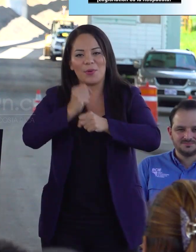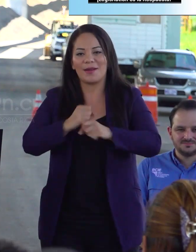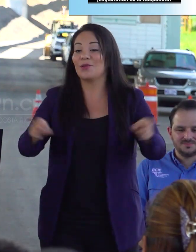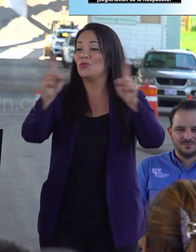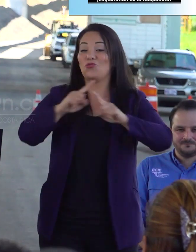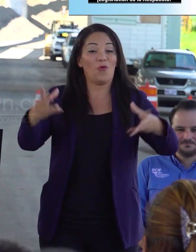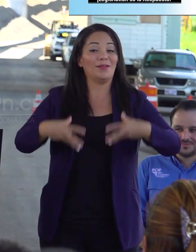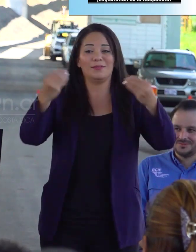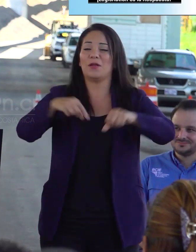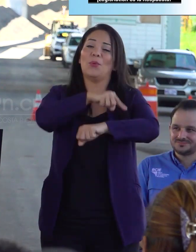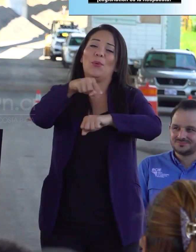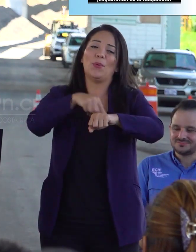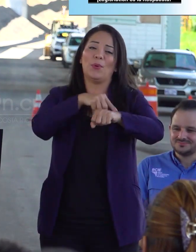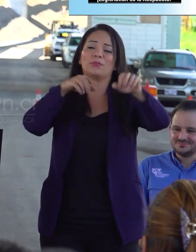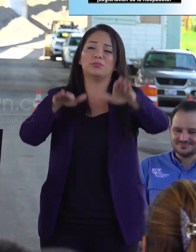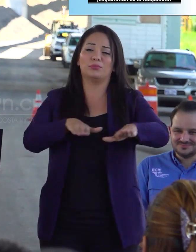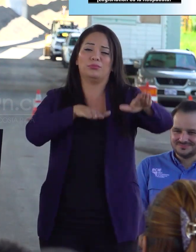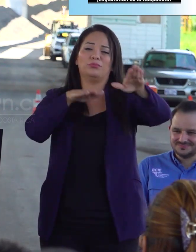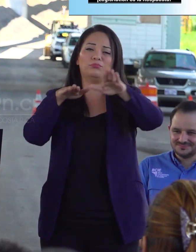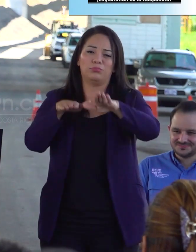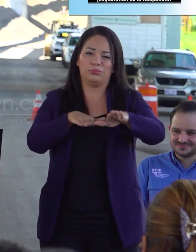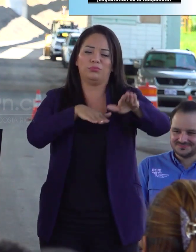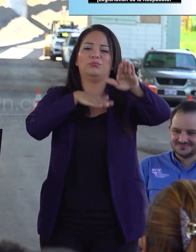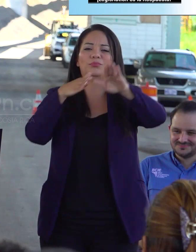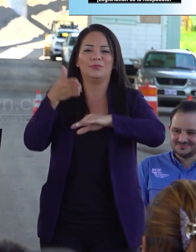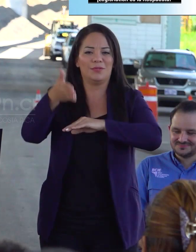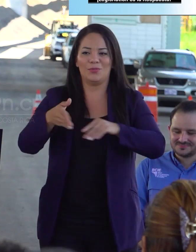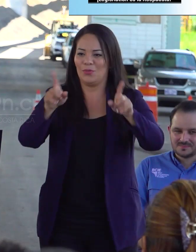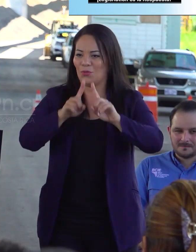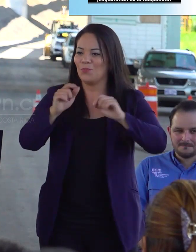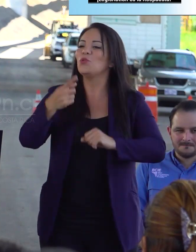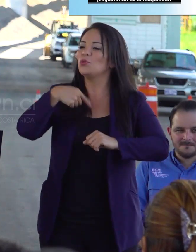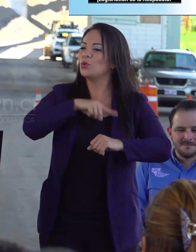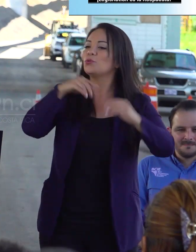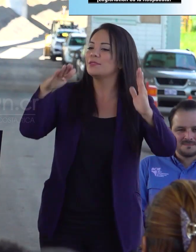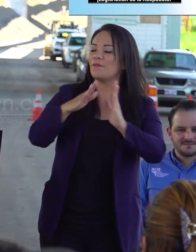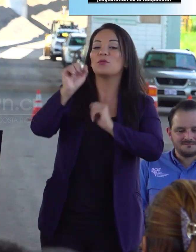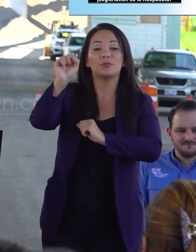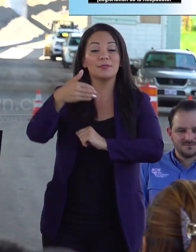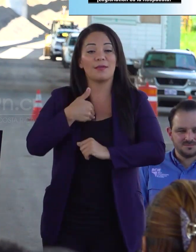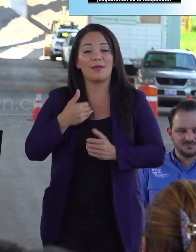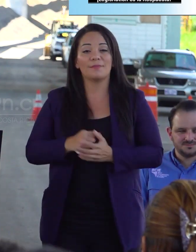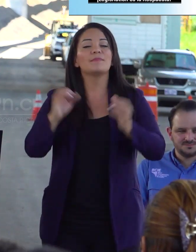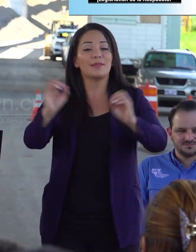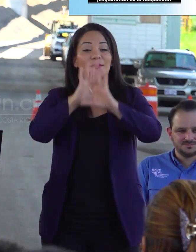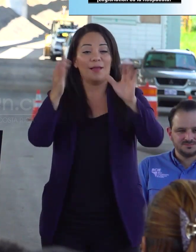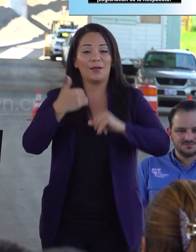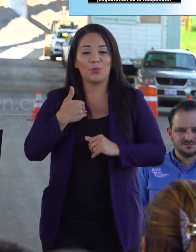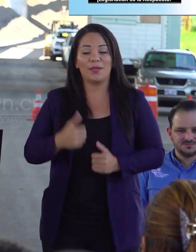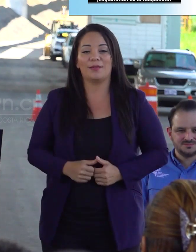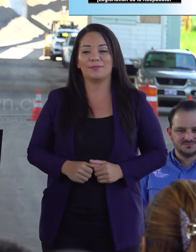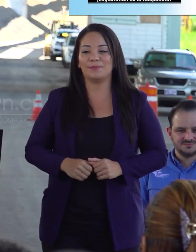gastar horas pegados en tránsito. ¿Tenemos desafíos? Sí, por supuesto,